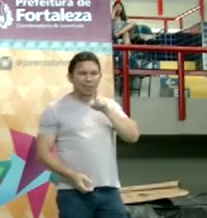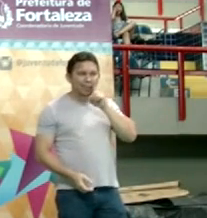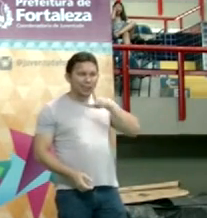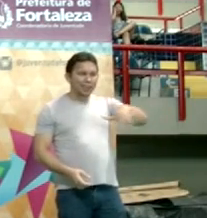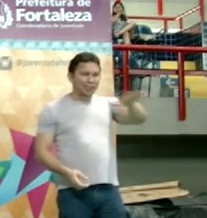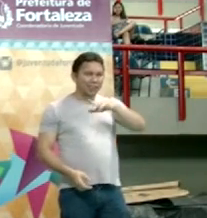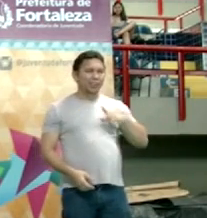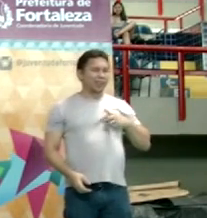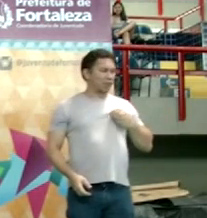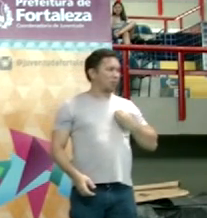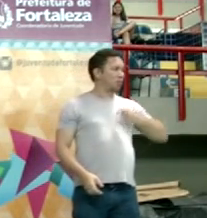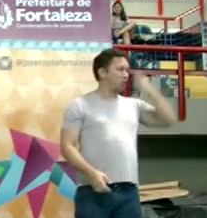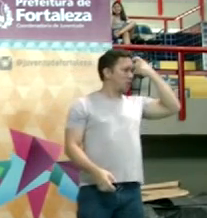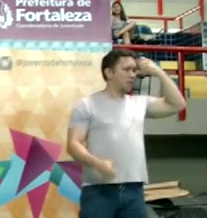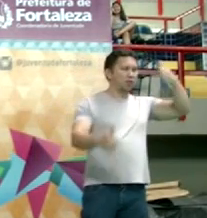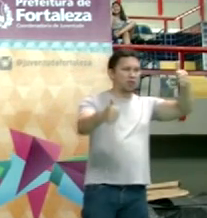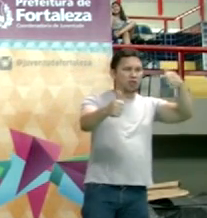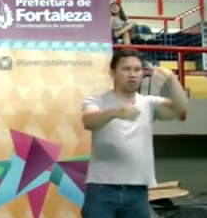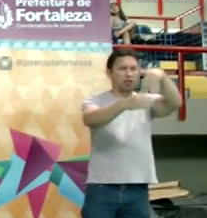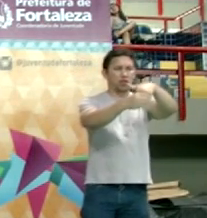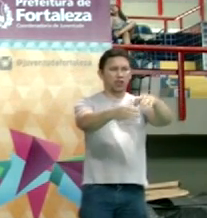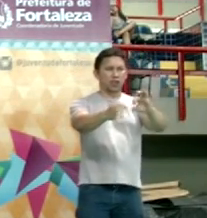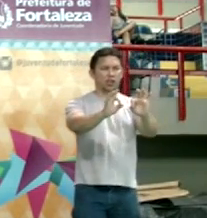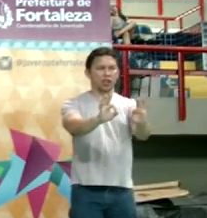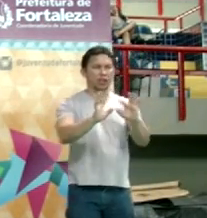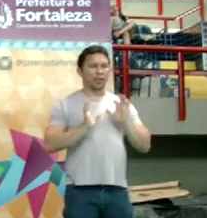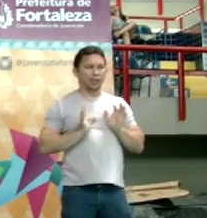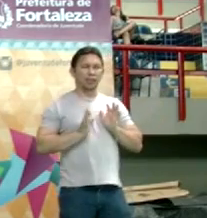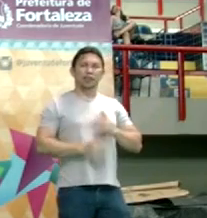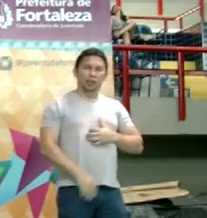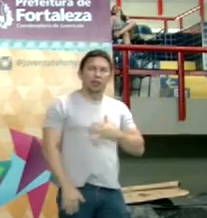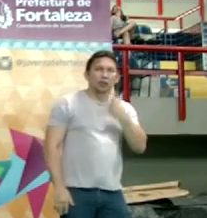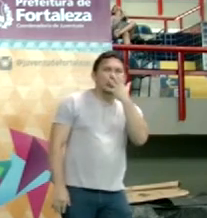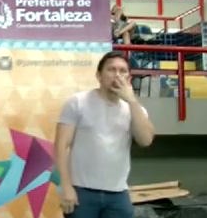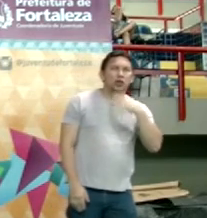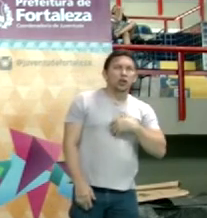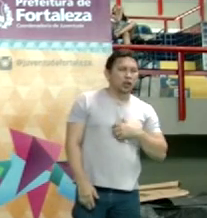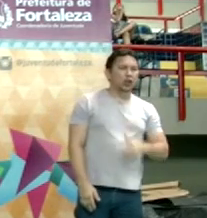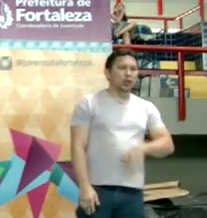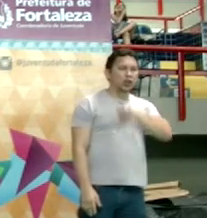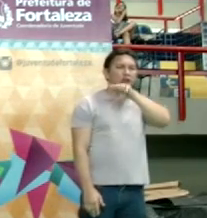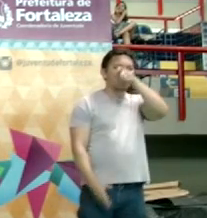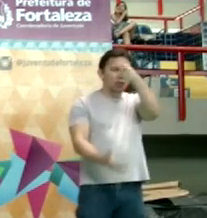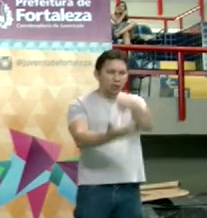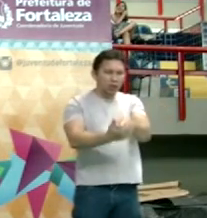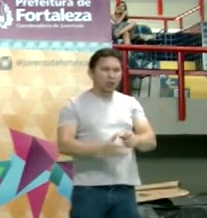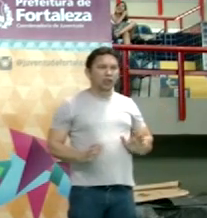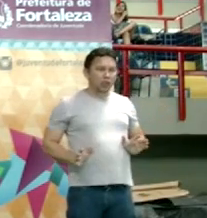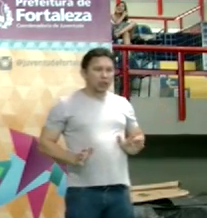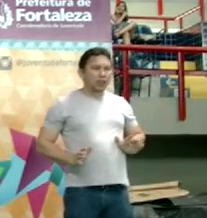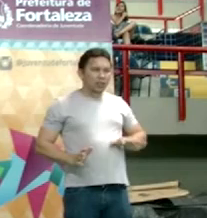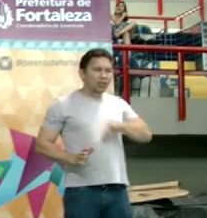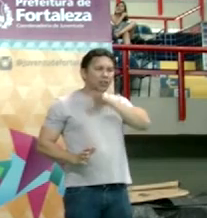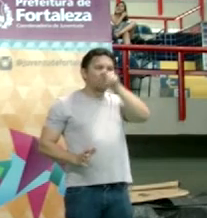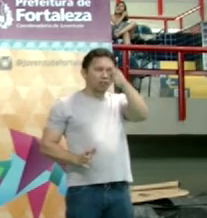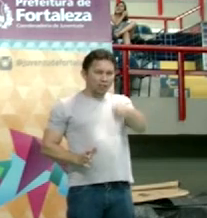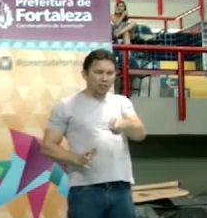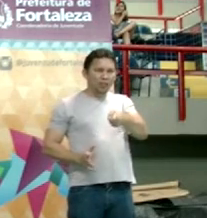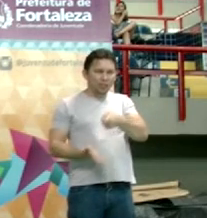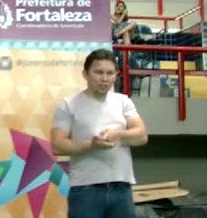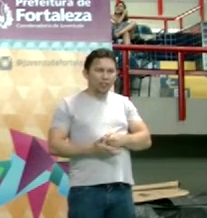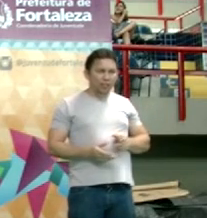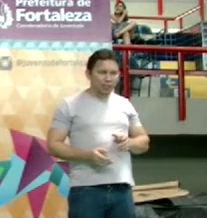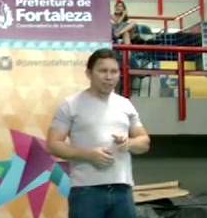que temos um povo consciente, que vota, que acompanha, que paga os impostos e que paga imposto, né? Porque aqui no